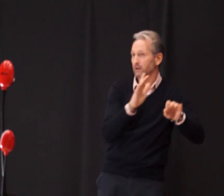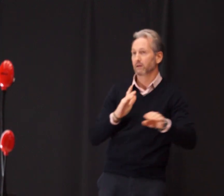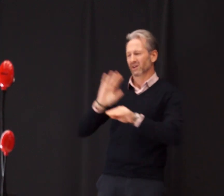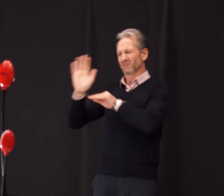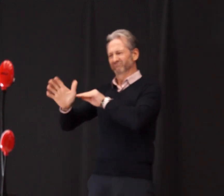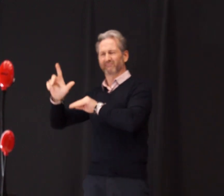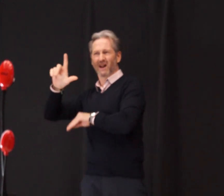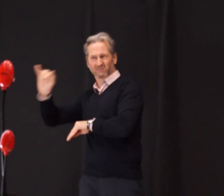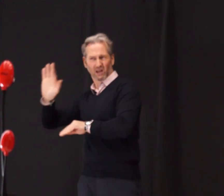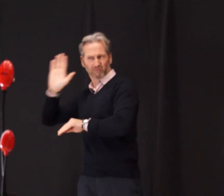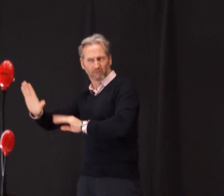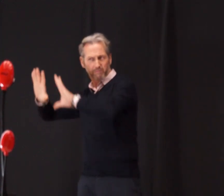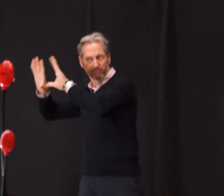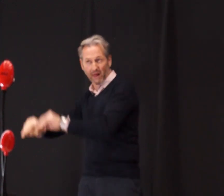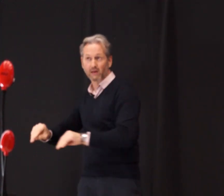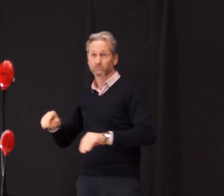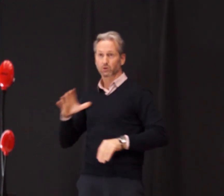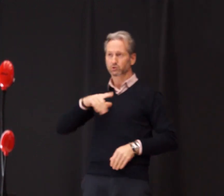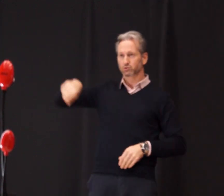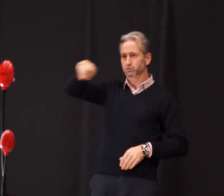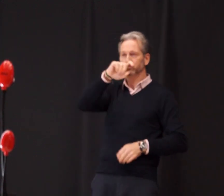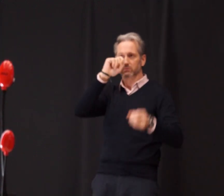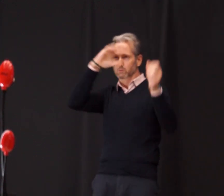sur la langue des signes et pas sur la langue française.